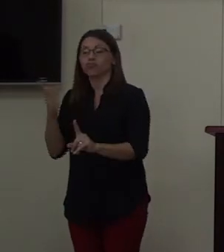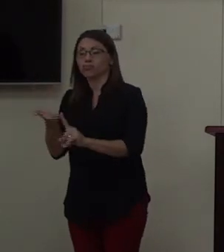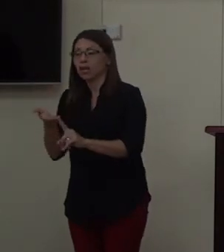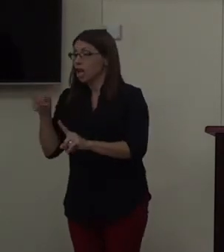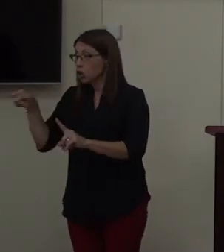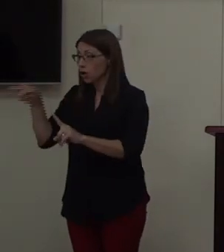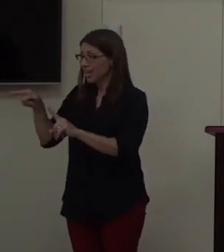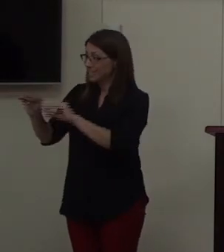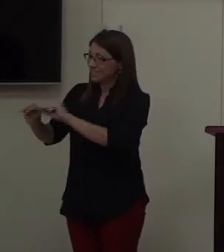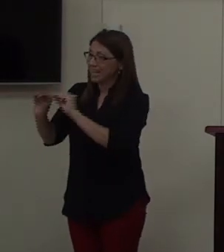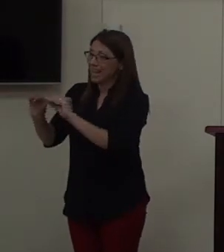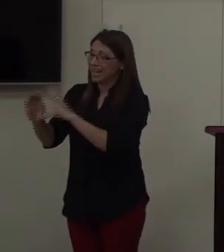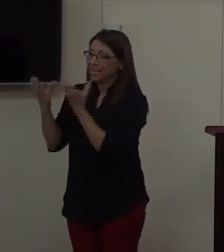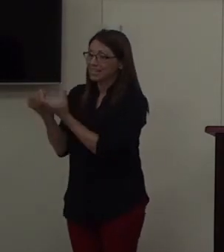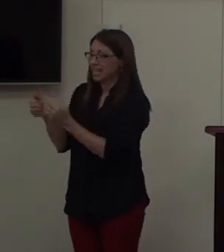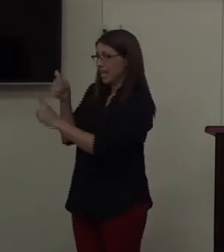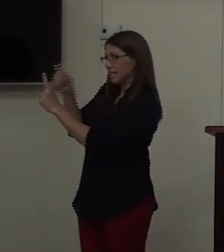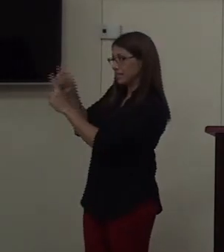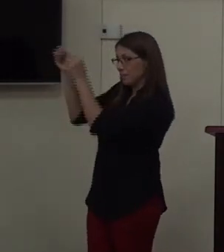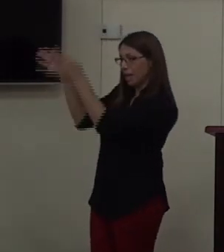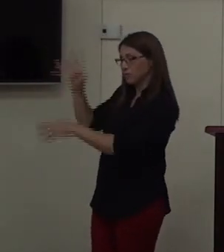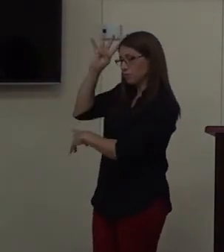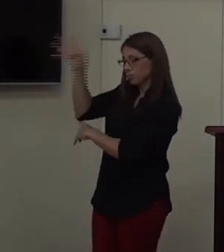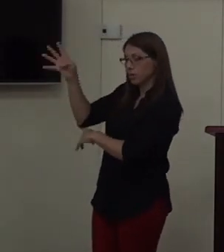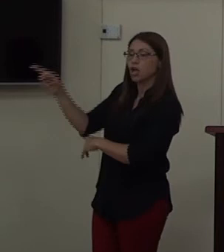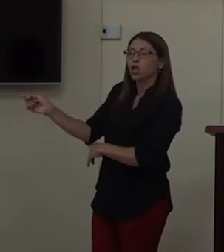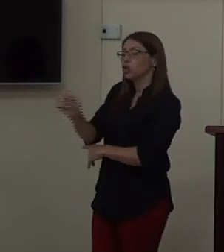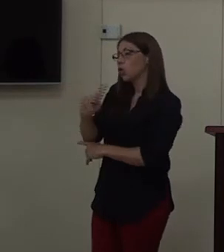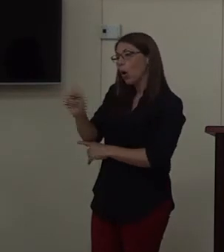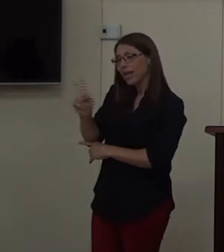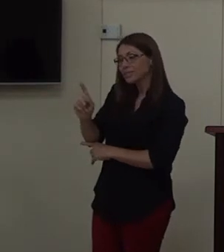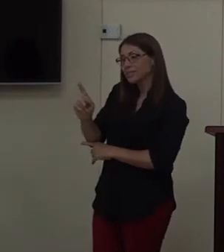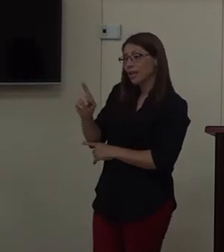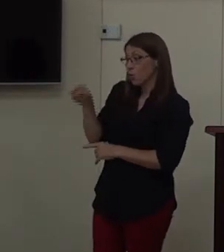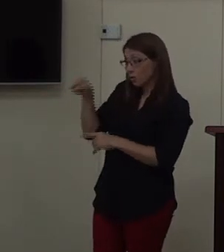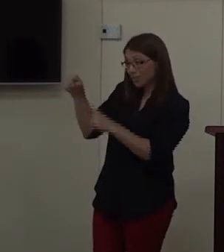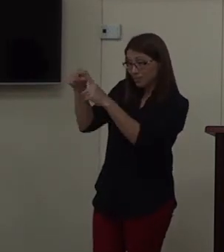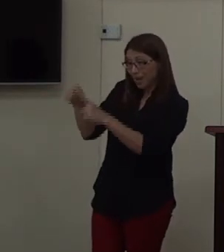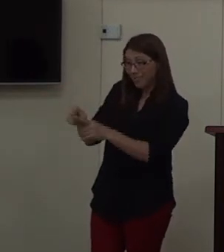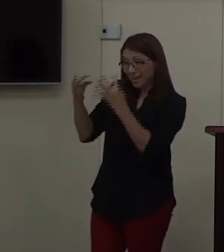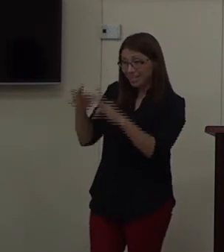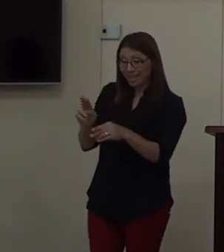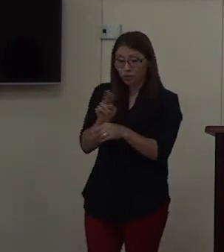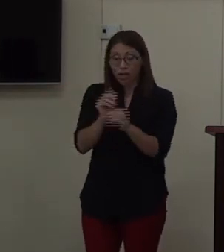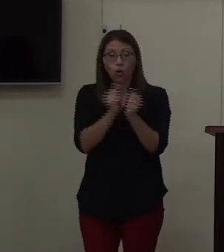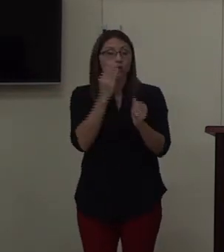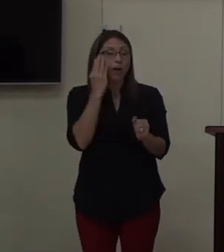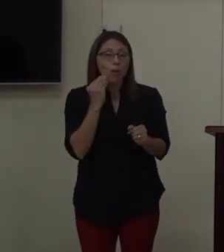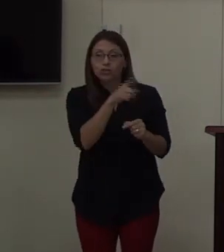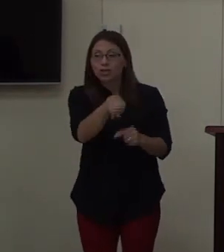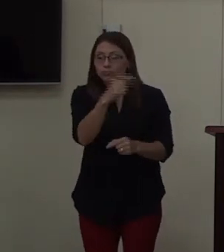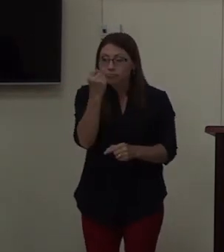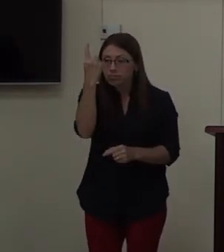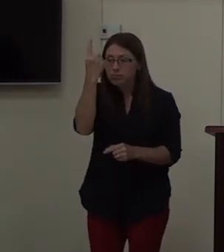en la clase es invento del maestro y no es. Y cuando tratan de usar esas palabras con los abuelos no las entienden